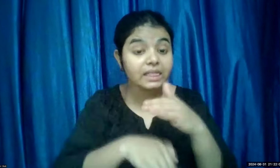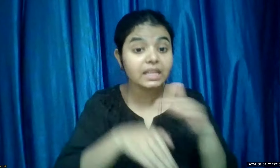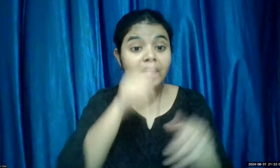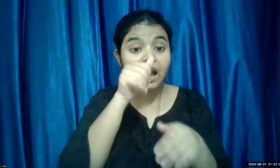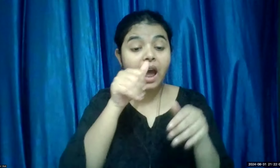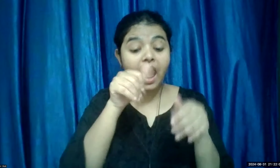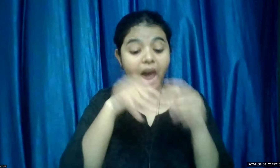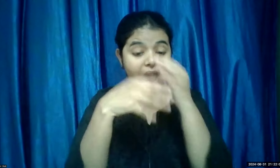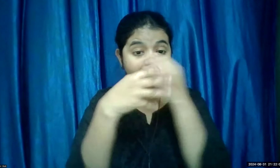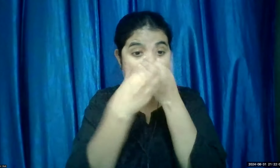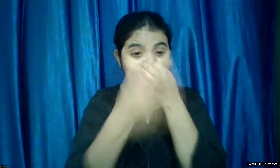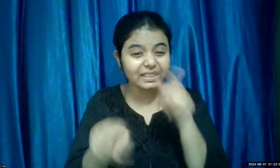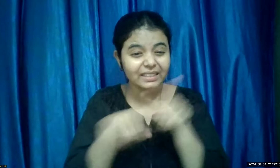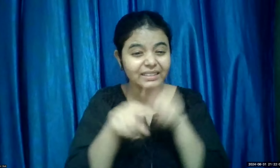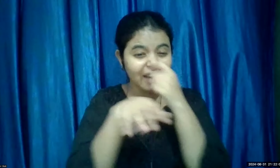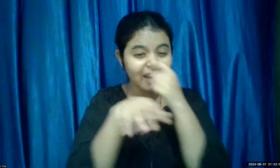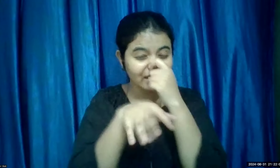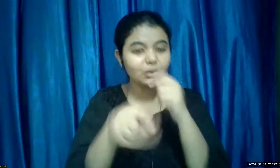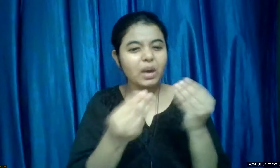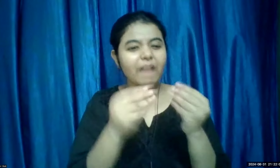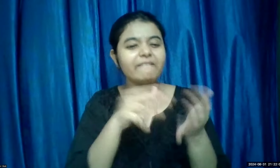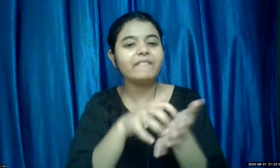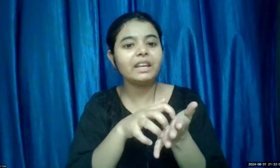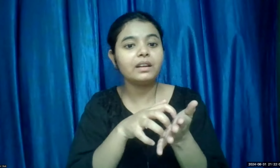पानी में ही होती है।